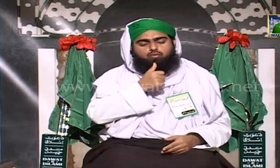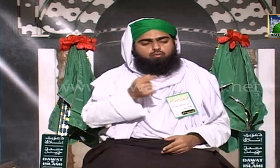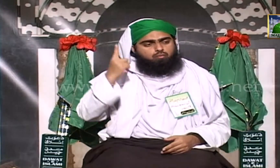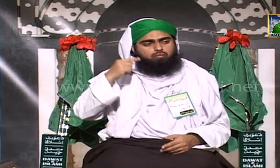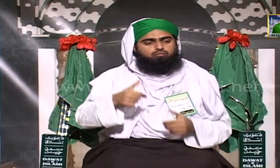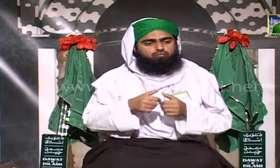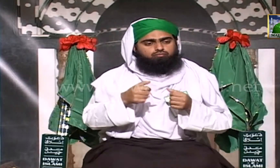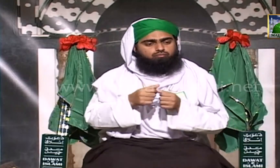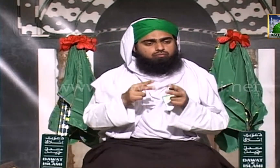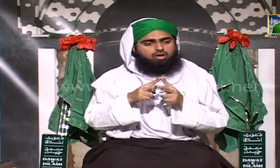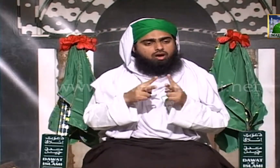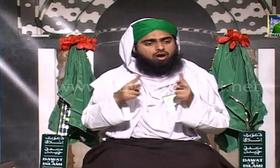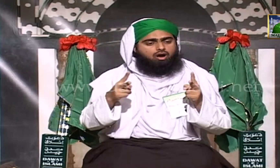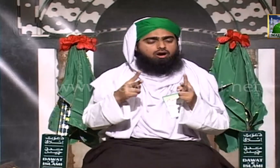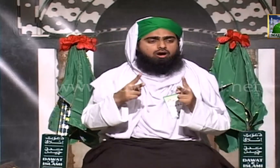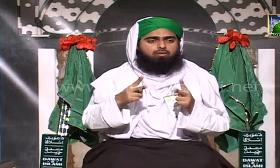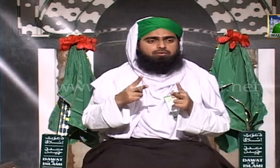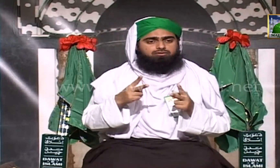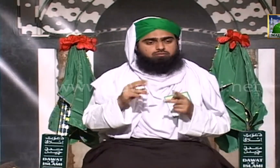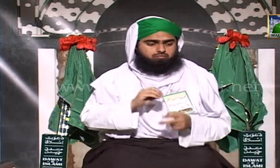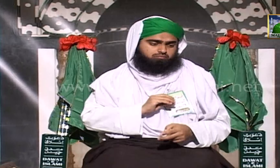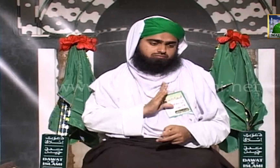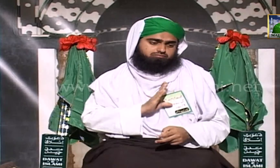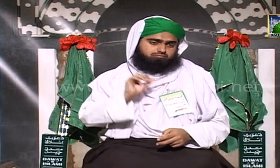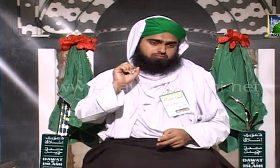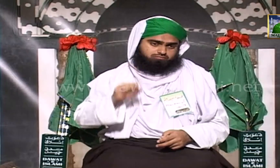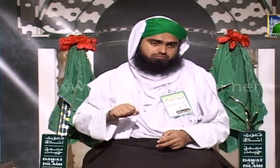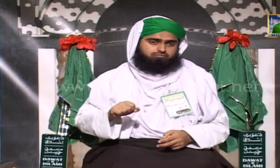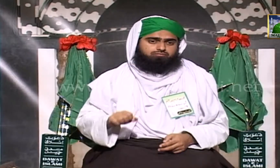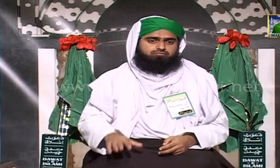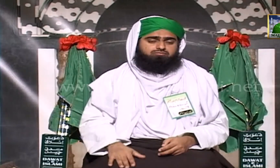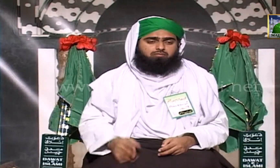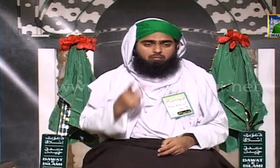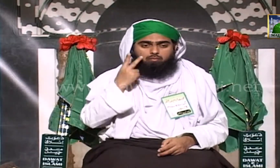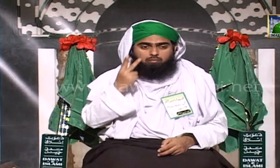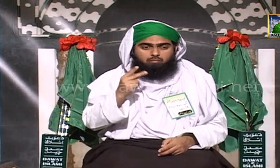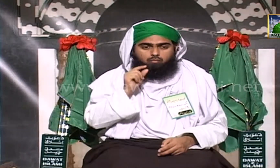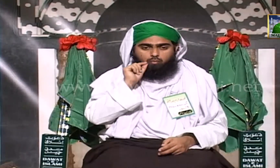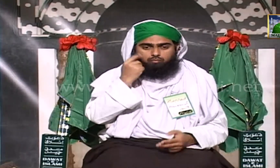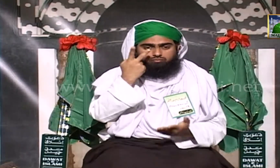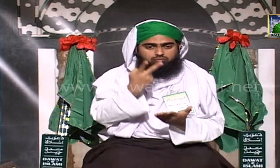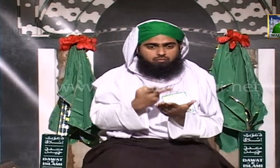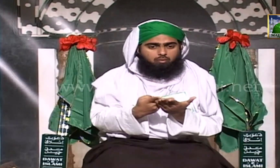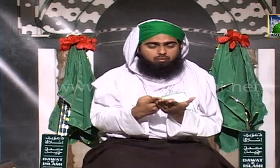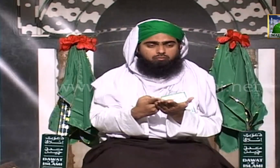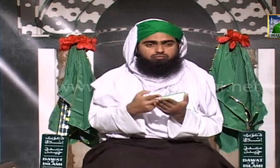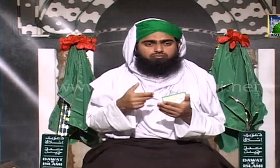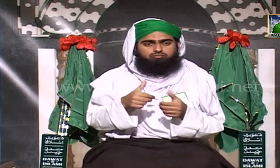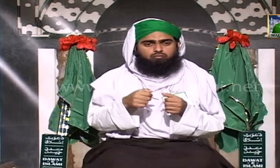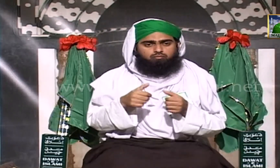قصیدہ غوثیہ بہت پڑھتے تھے. تو میں نے اپنی آنکھوں سے دیکھا کہ جب چارپائی پر بیٹھے بیٹھے ہمارے والد قصیدہ غوثیہ